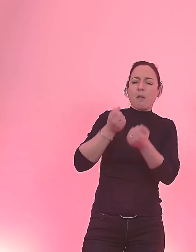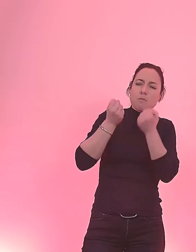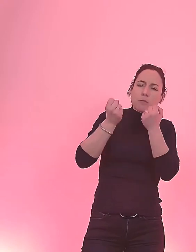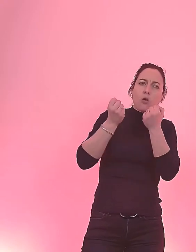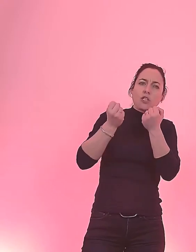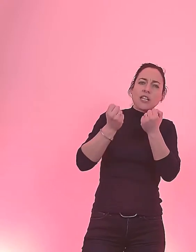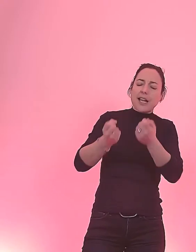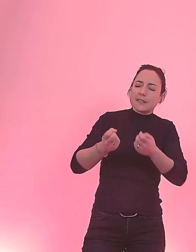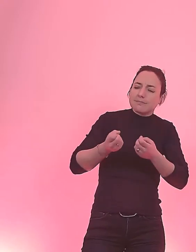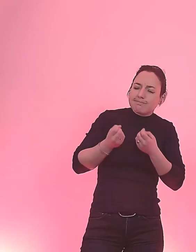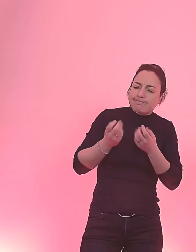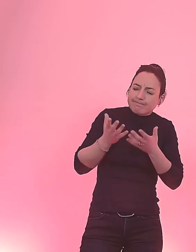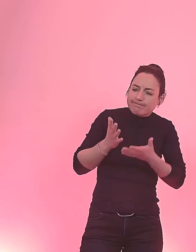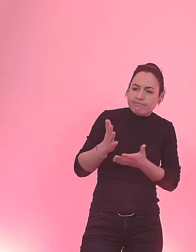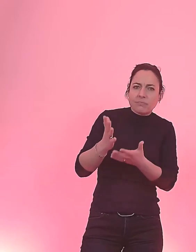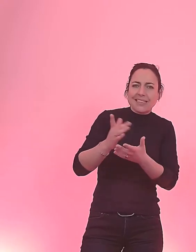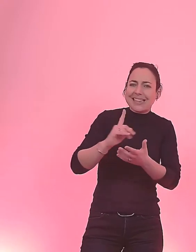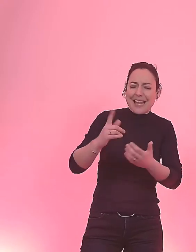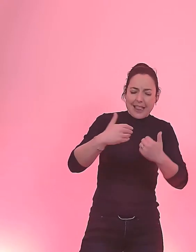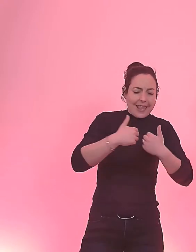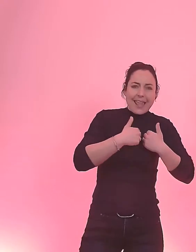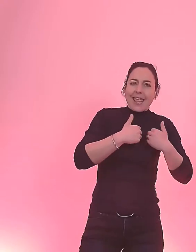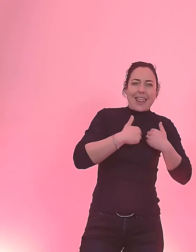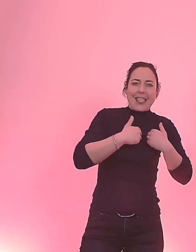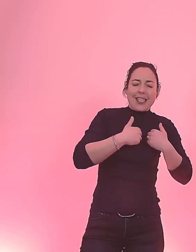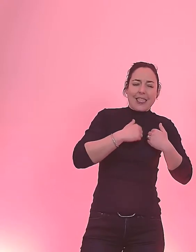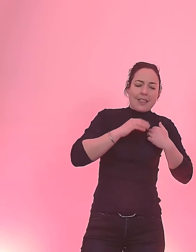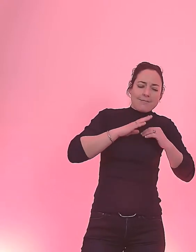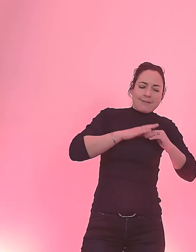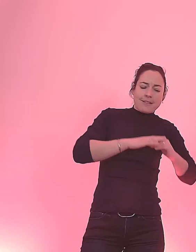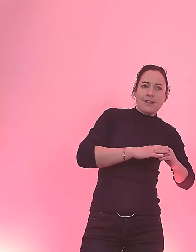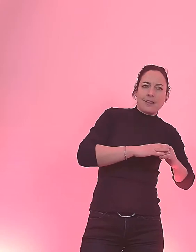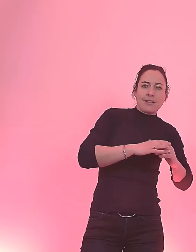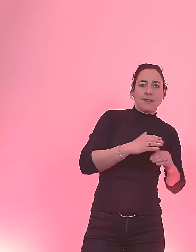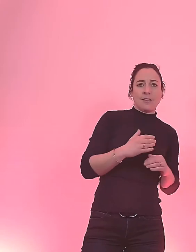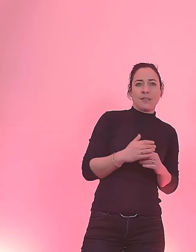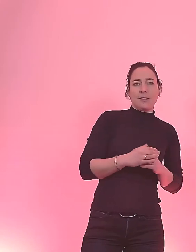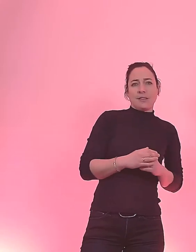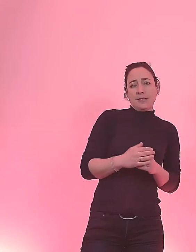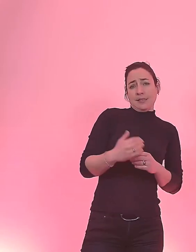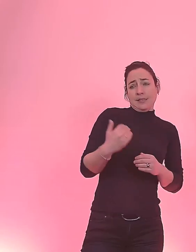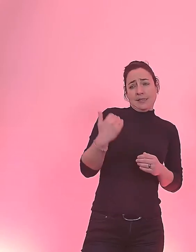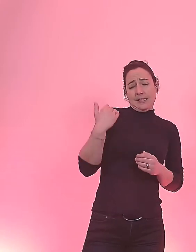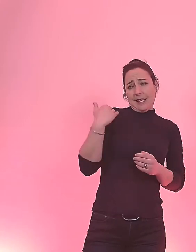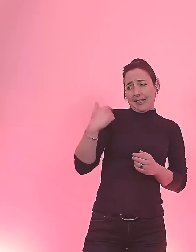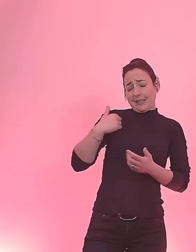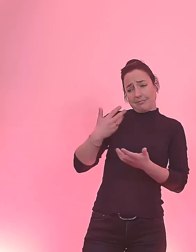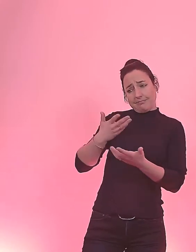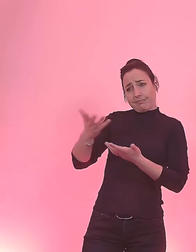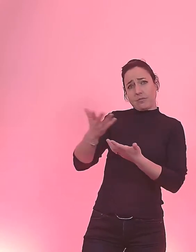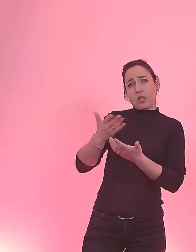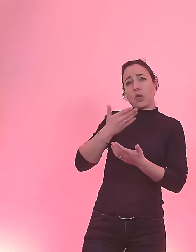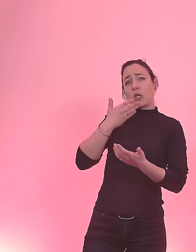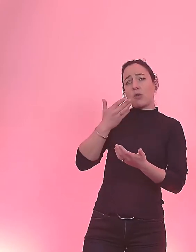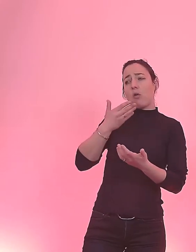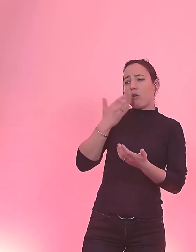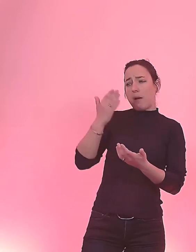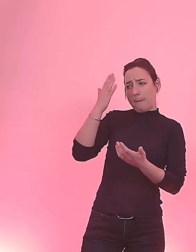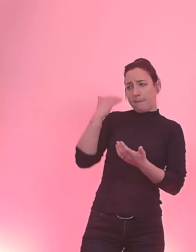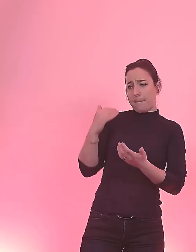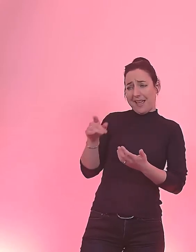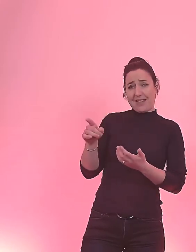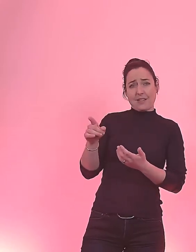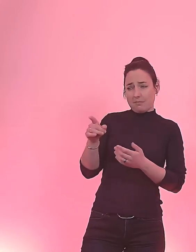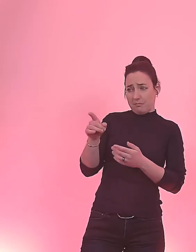spreken verstop het niet beleggen niet weg ik was in gesprek met een jongen maakt die te midden van de storm en een